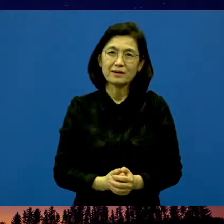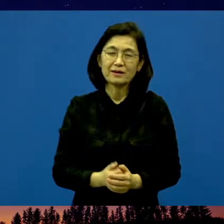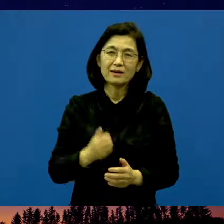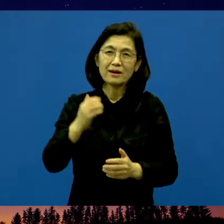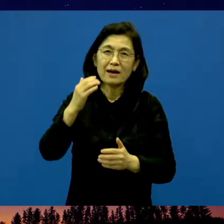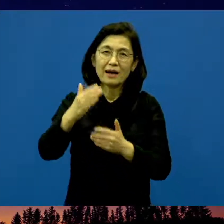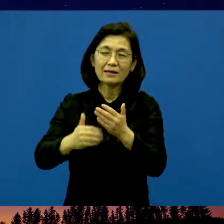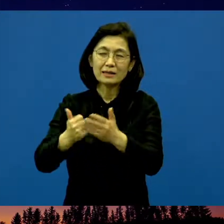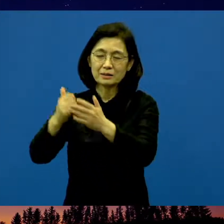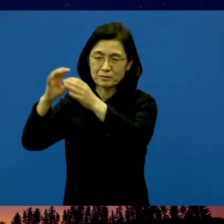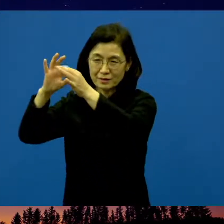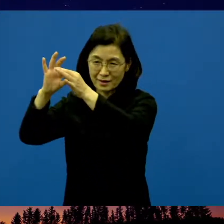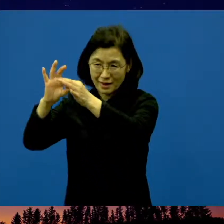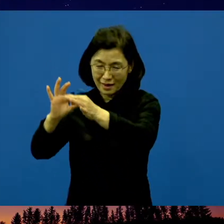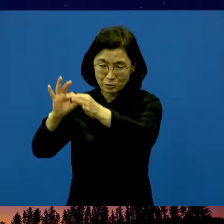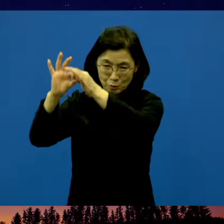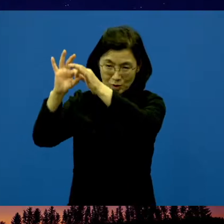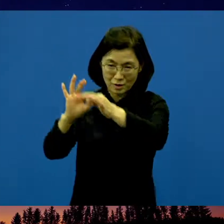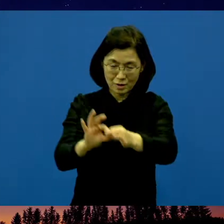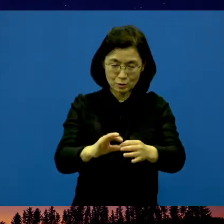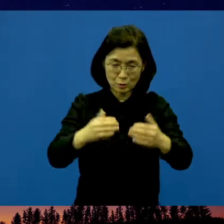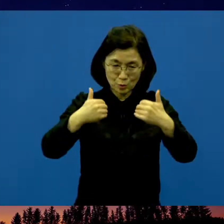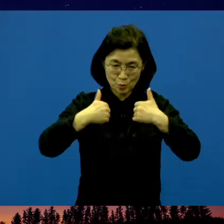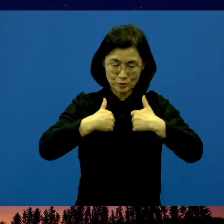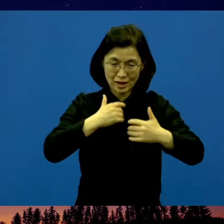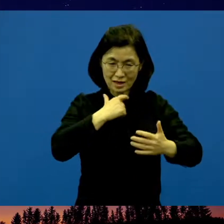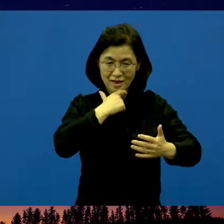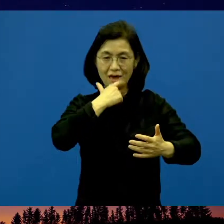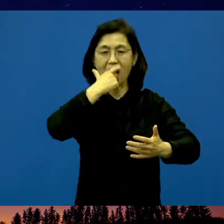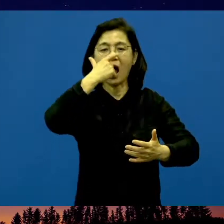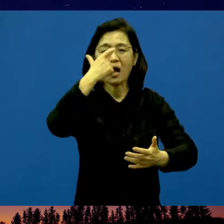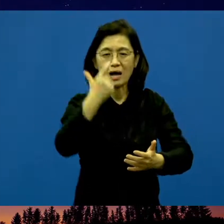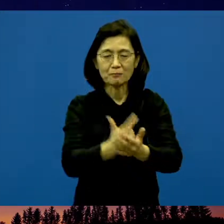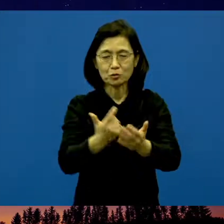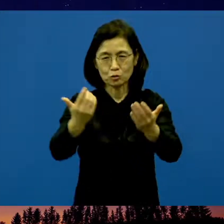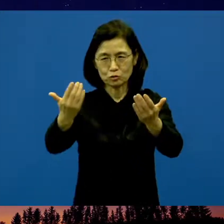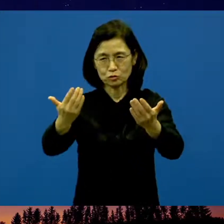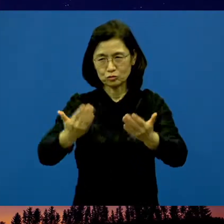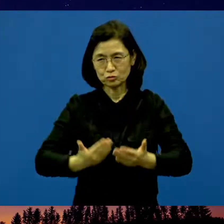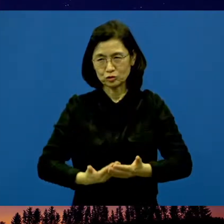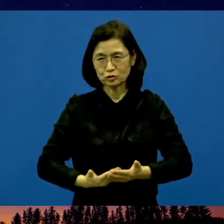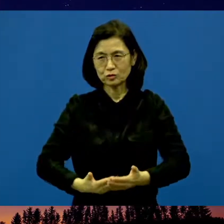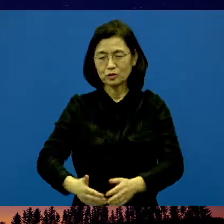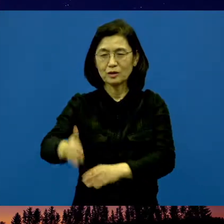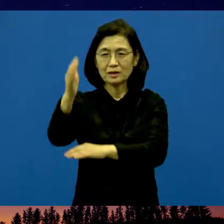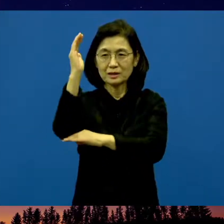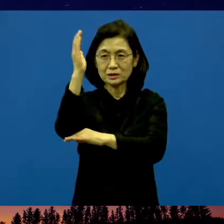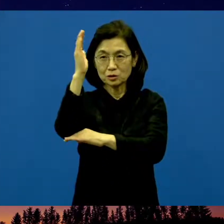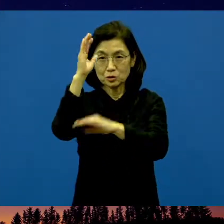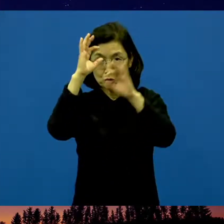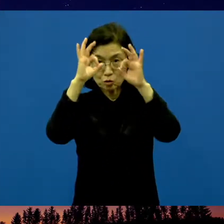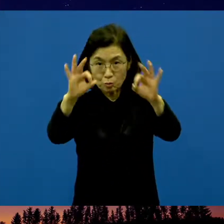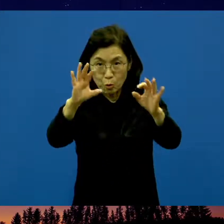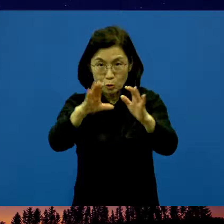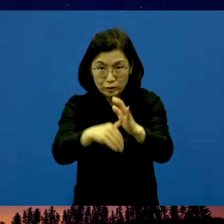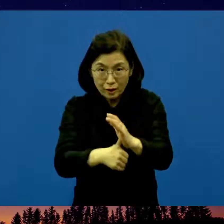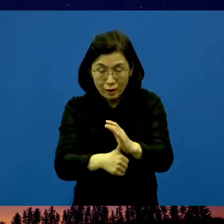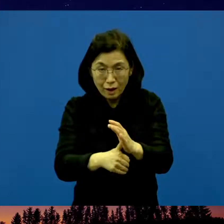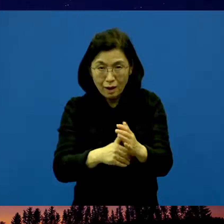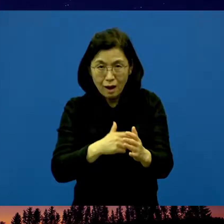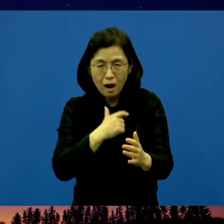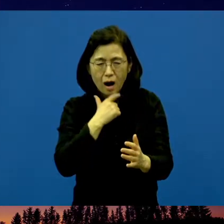우리에게 뭔가 감동을 주시고요. 그죠? 설교를 들을 때 여러분 가장 중요한 게 뭘까요? 설교를 때 감동이 일어나야